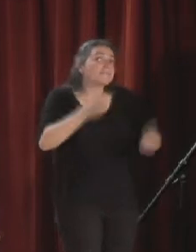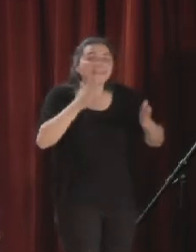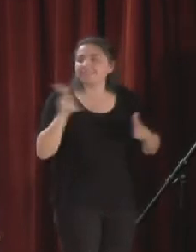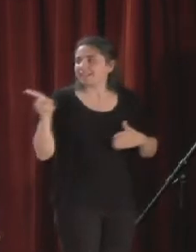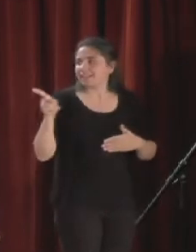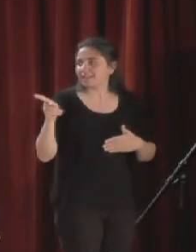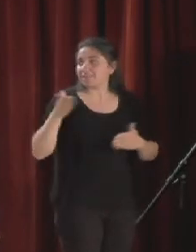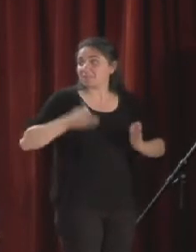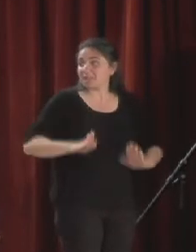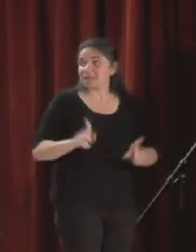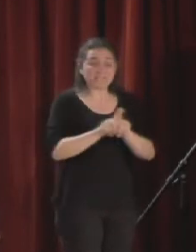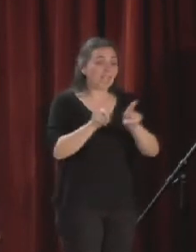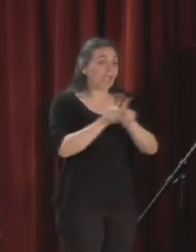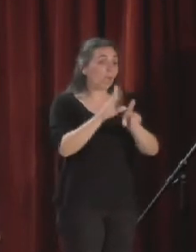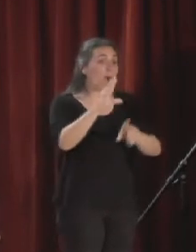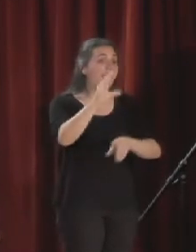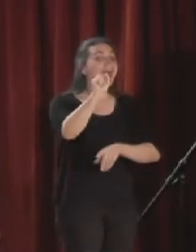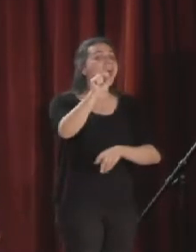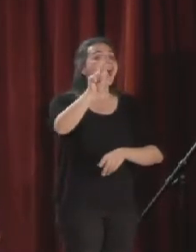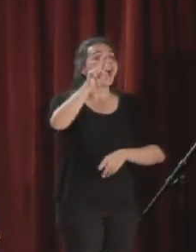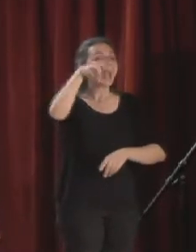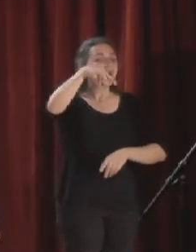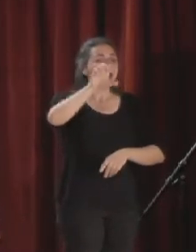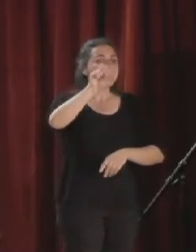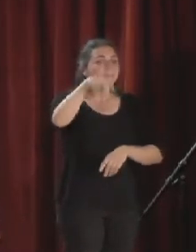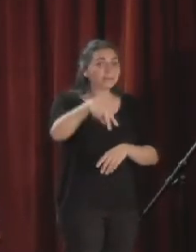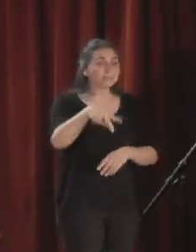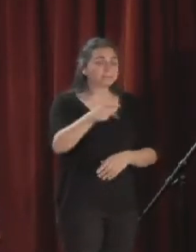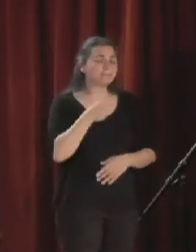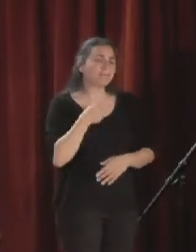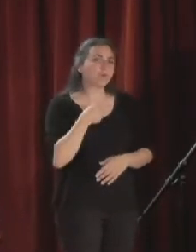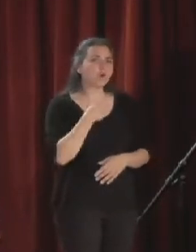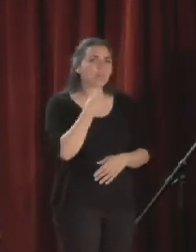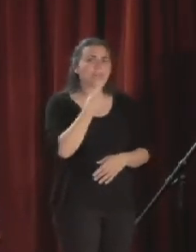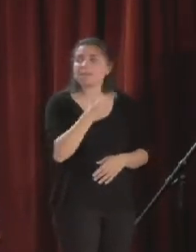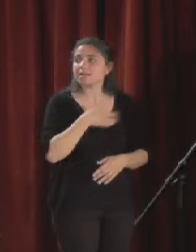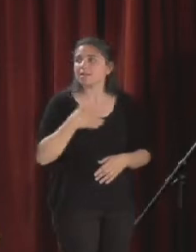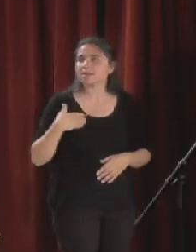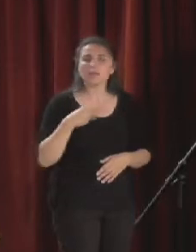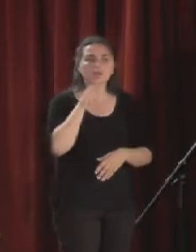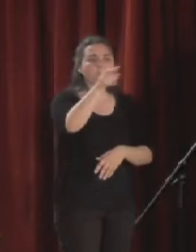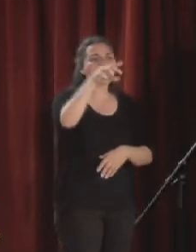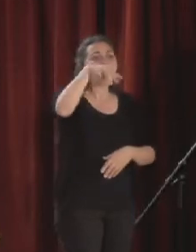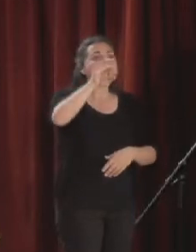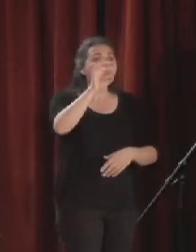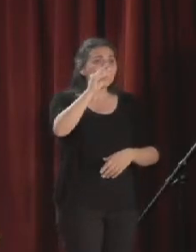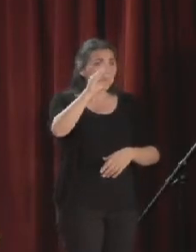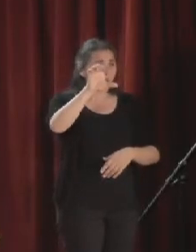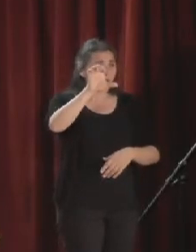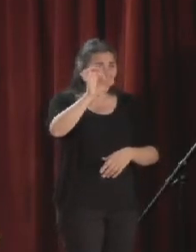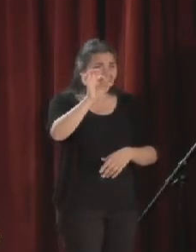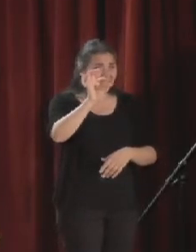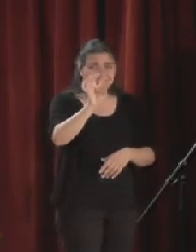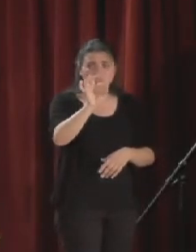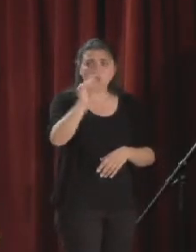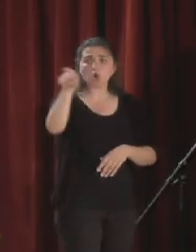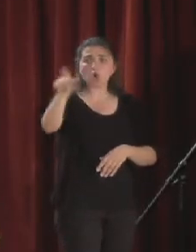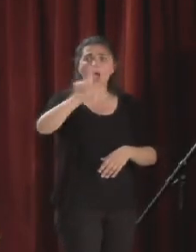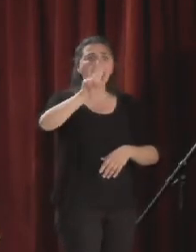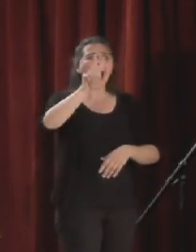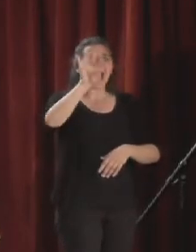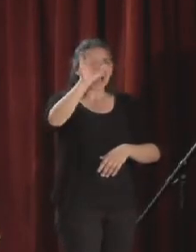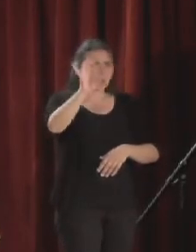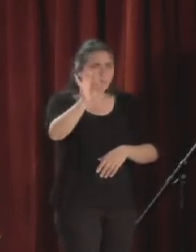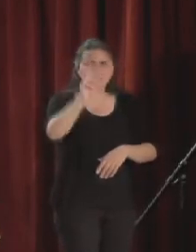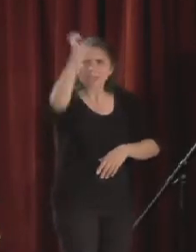fillas. Pero quero destacar tamén a Modesto Renda e a Luís da Porta. Podes vos levantar e